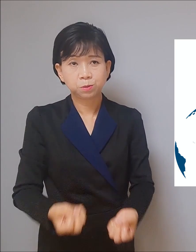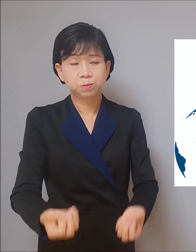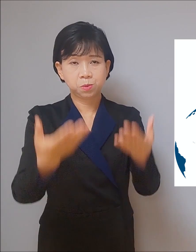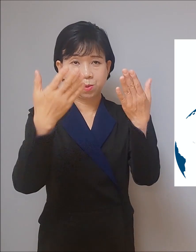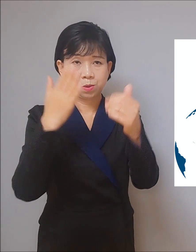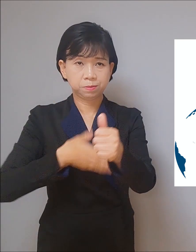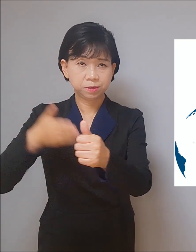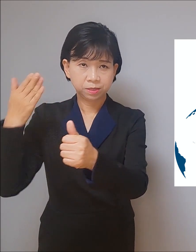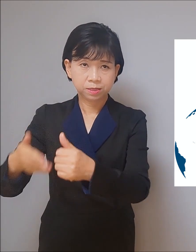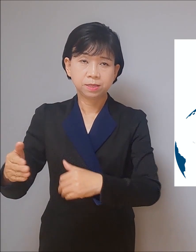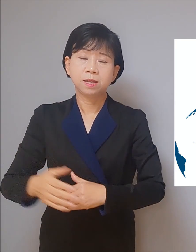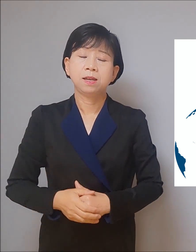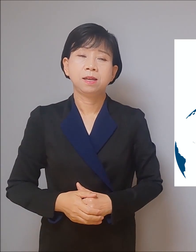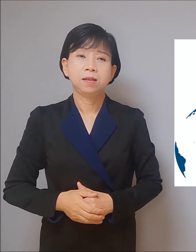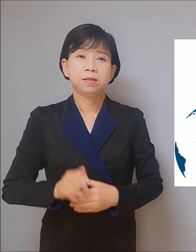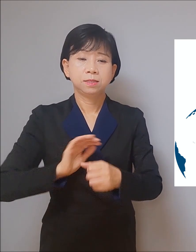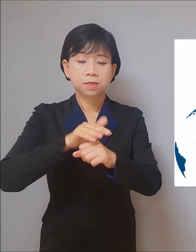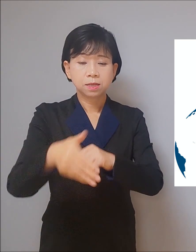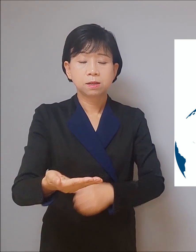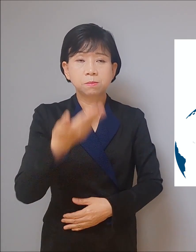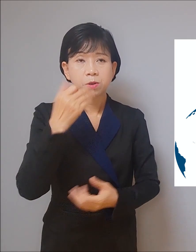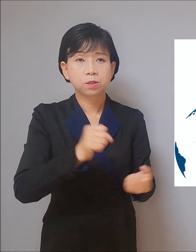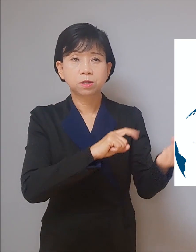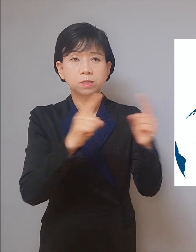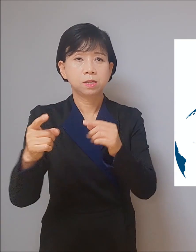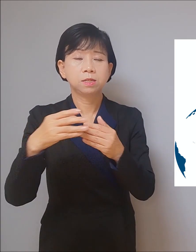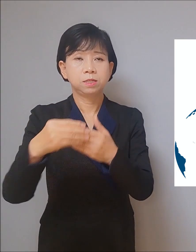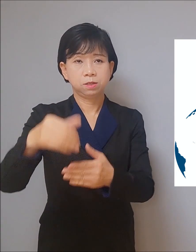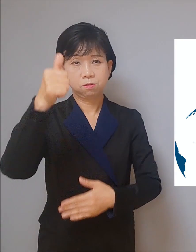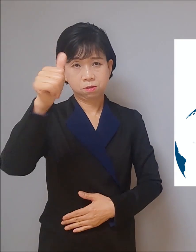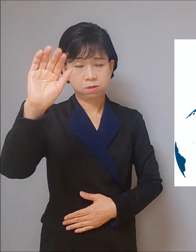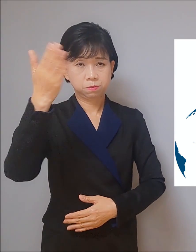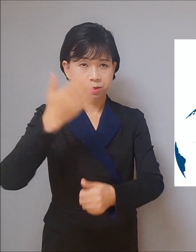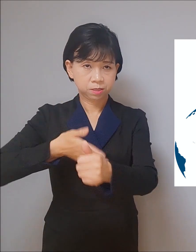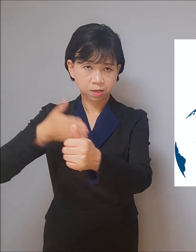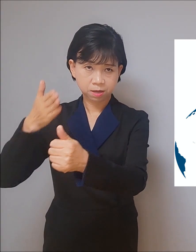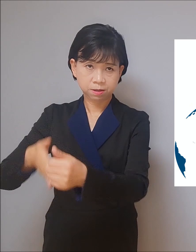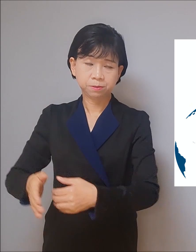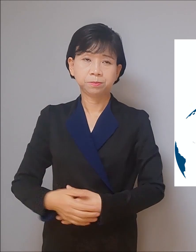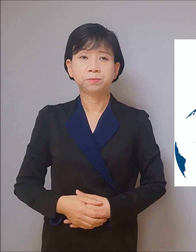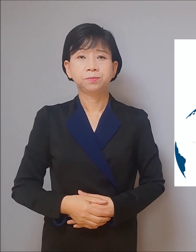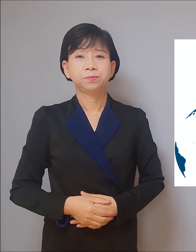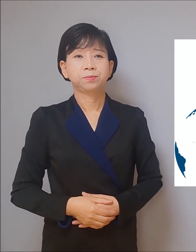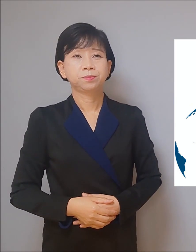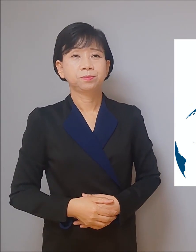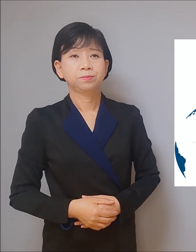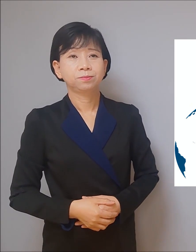격려하고 축복하겠습니다. 세계를 먹여 살리는 리더가 됩시다.